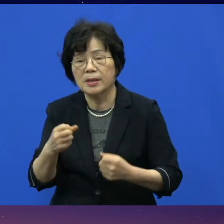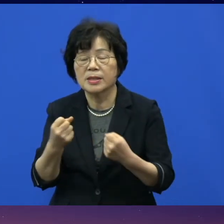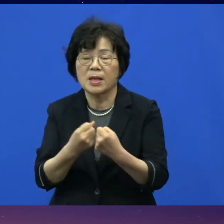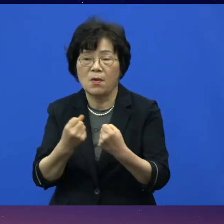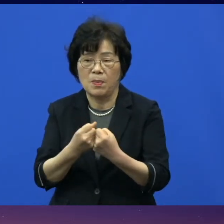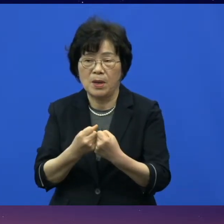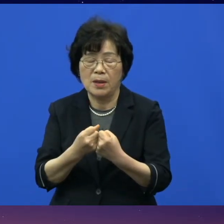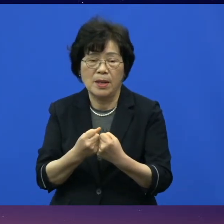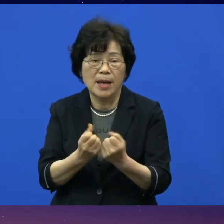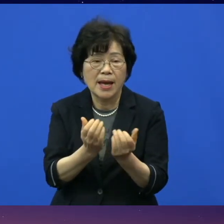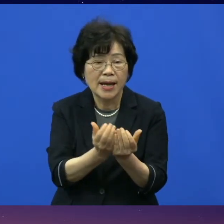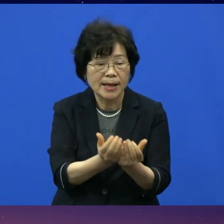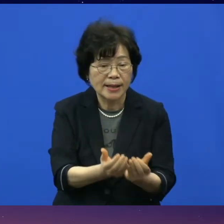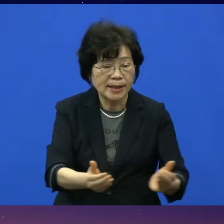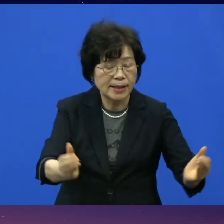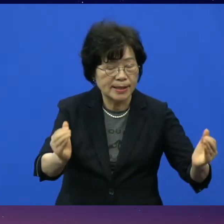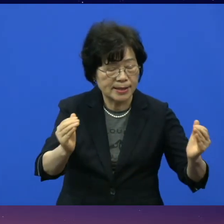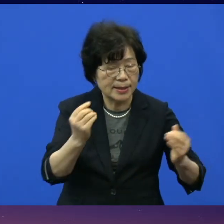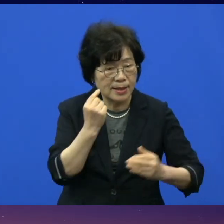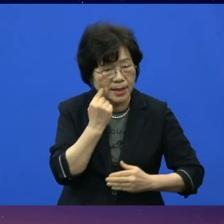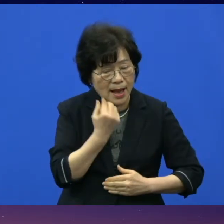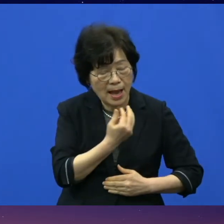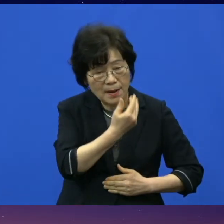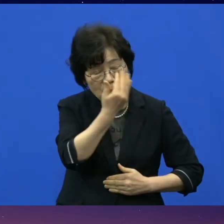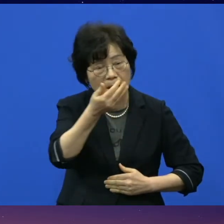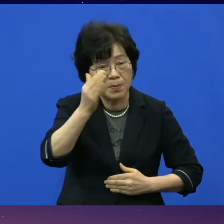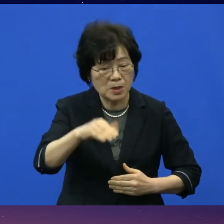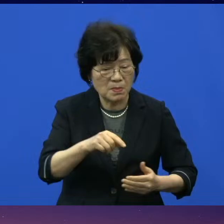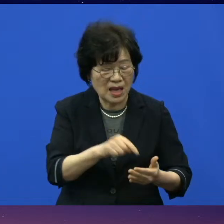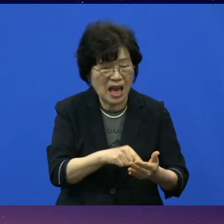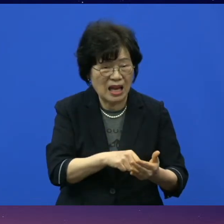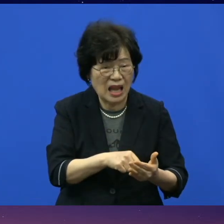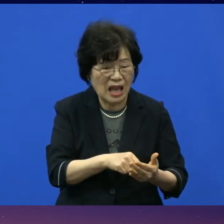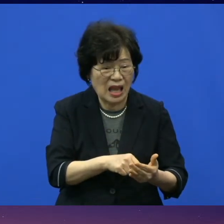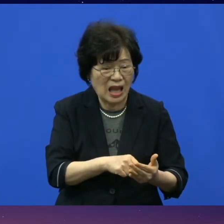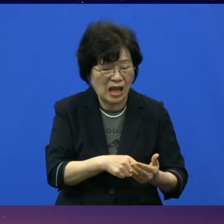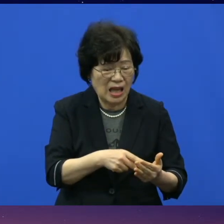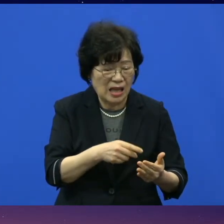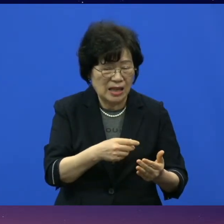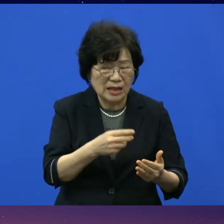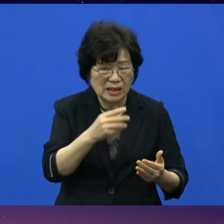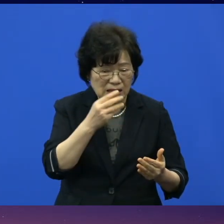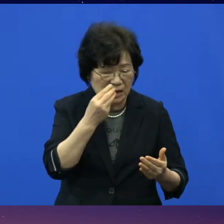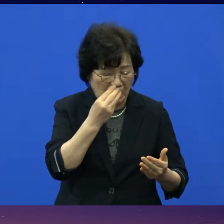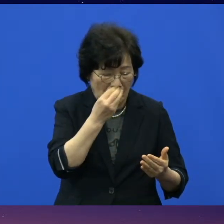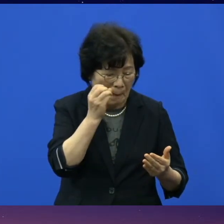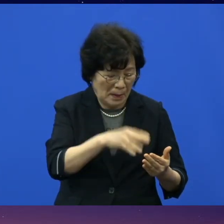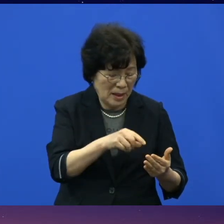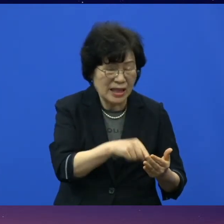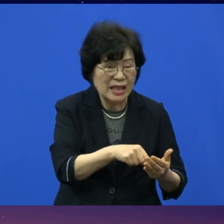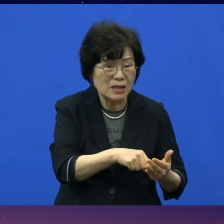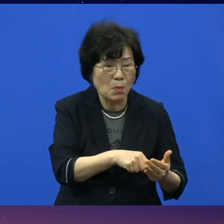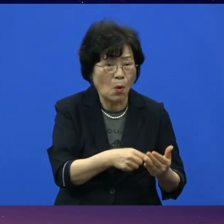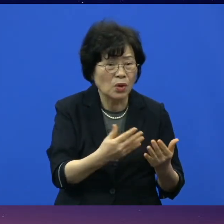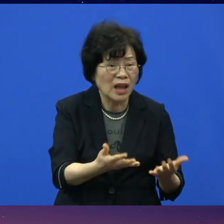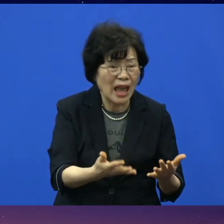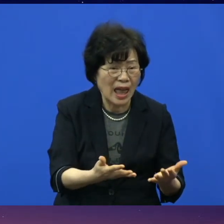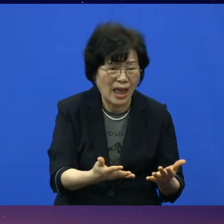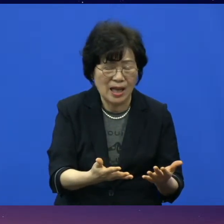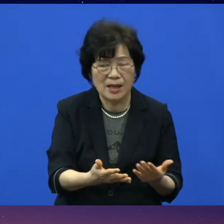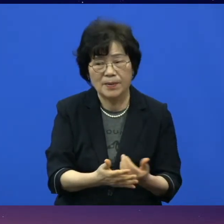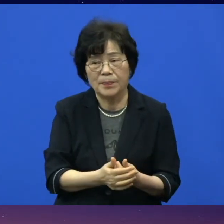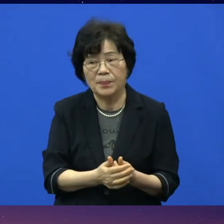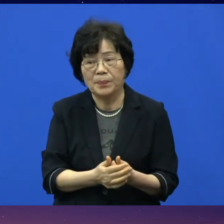아무리 그릇이 대단해도 무엇을 담고 있느냐로 결정된다. 그러니까 오늘 또 여기에 사기지만